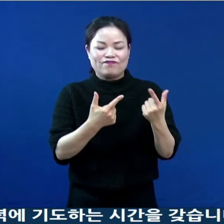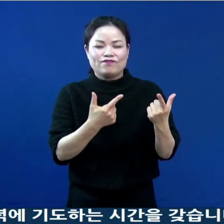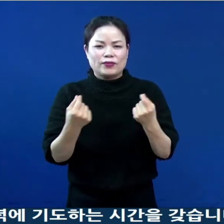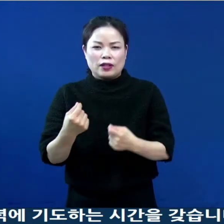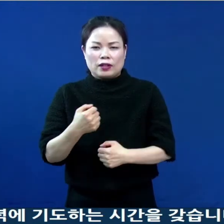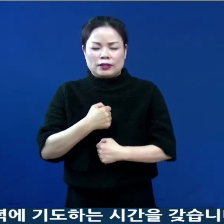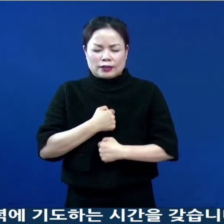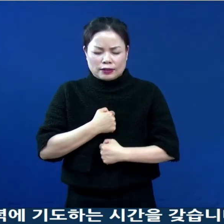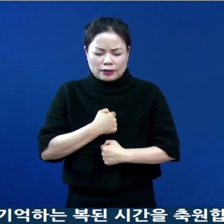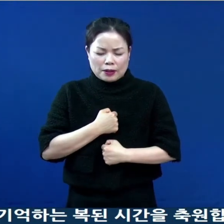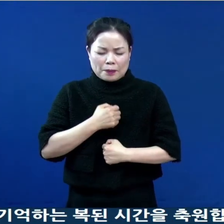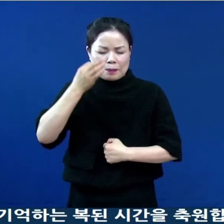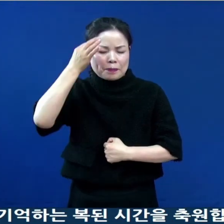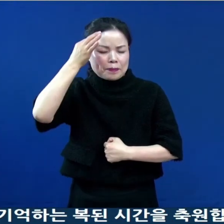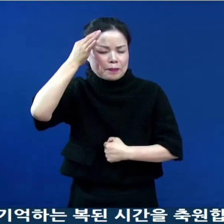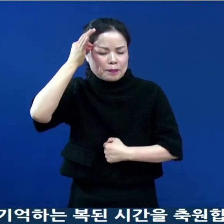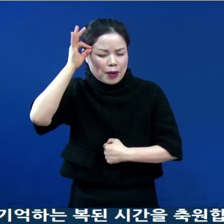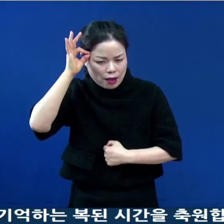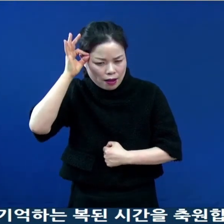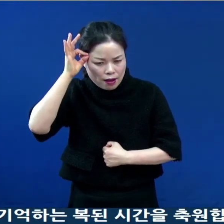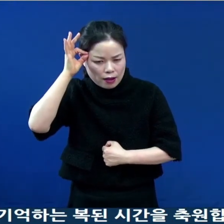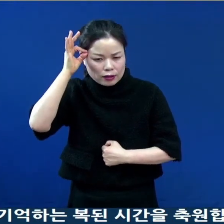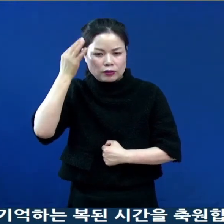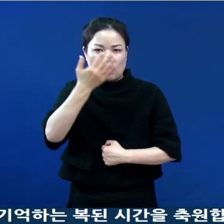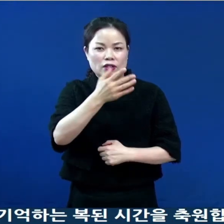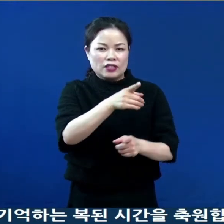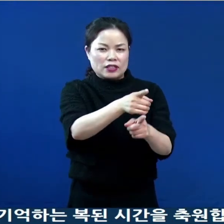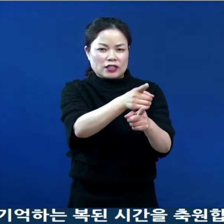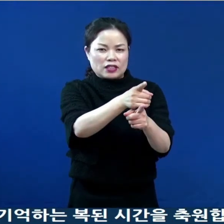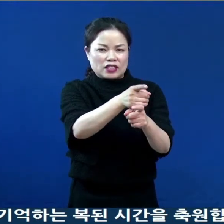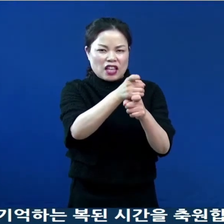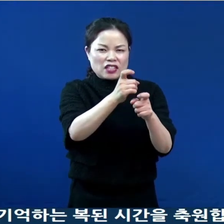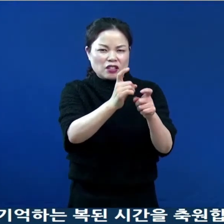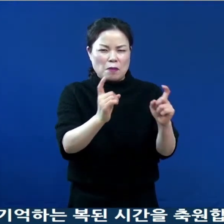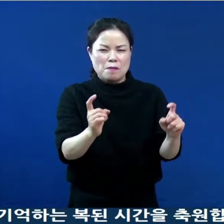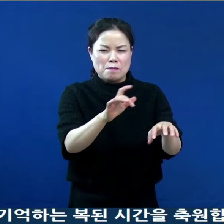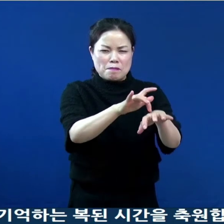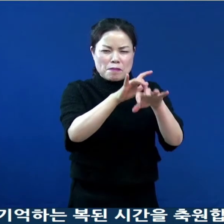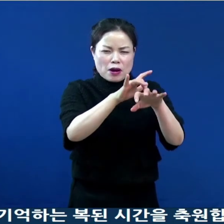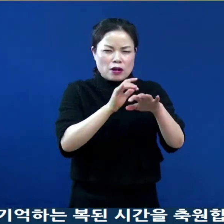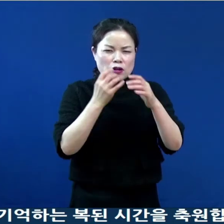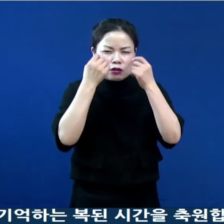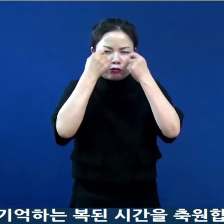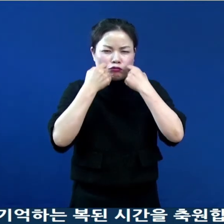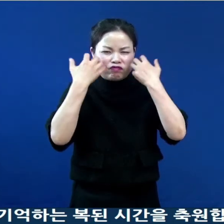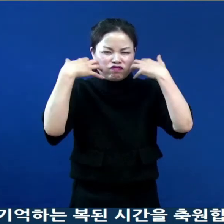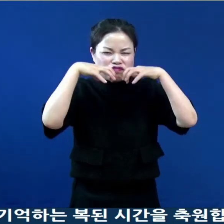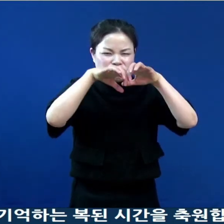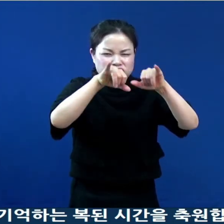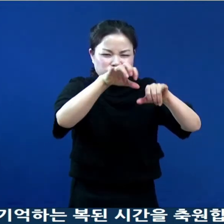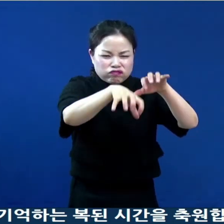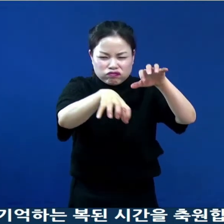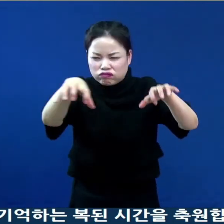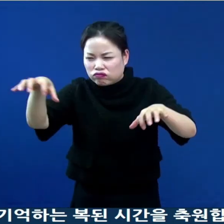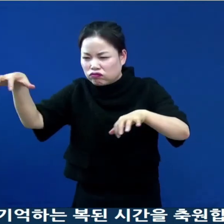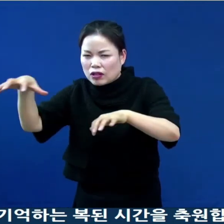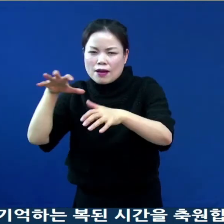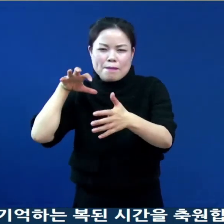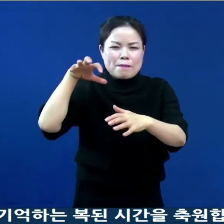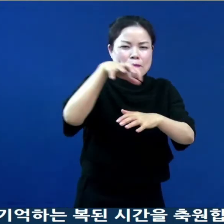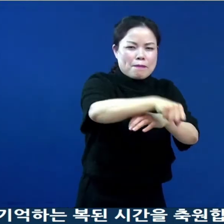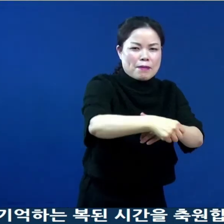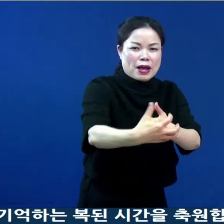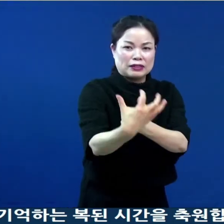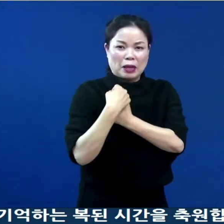읽겠습니다. 근신하라, 깨어라. 너희 대적 마귀가 우는 사자같이 두루다니며 삼킬